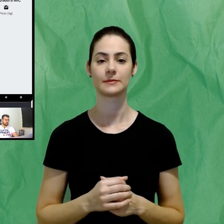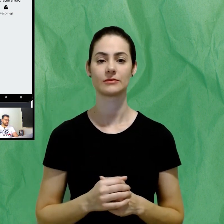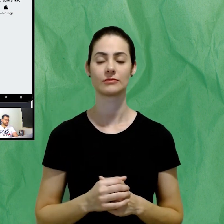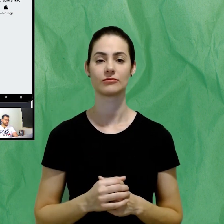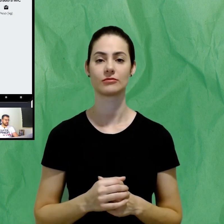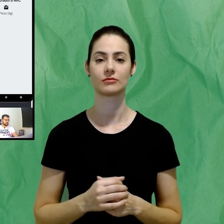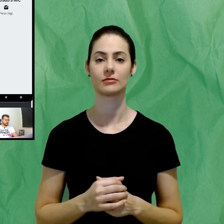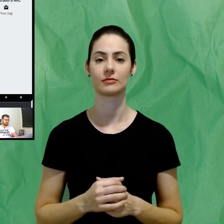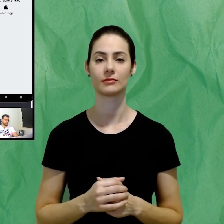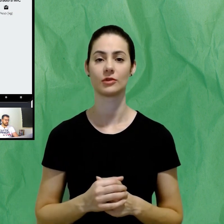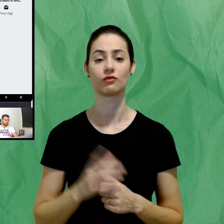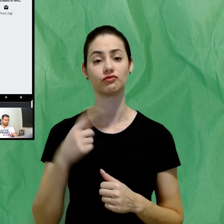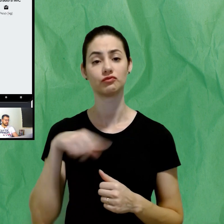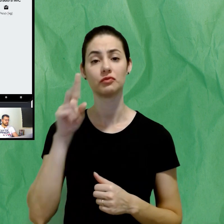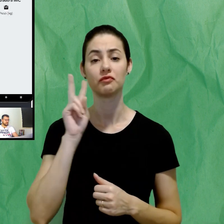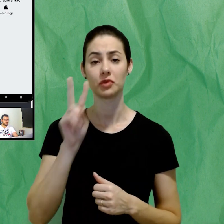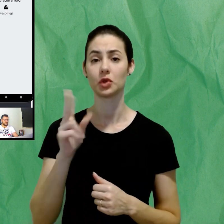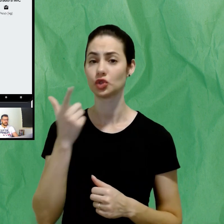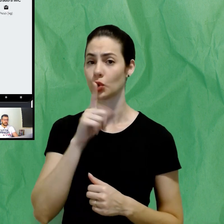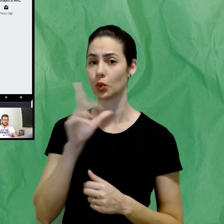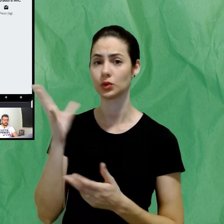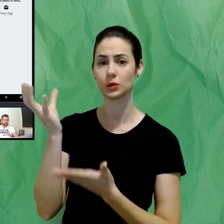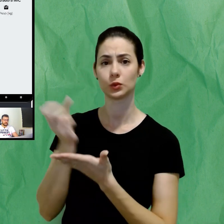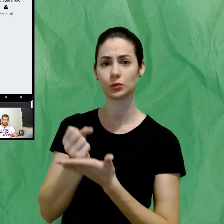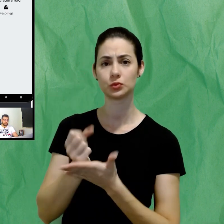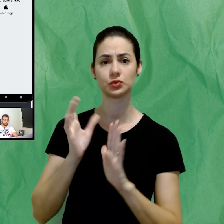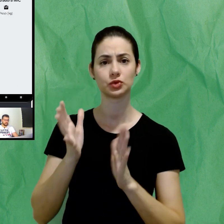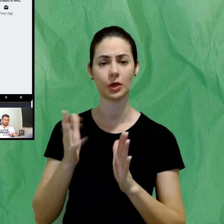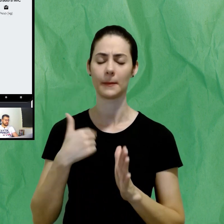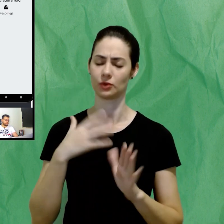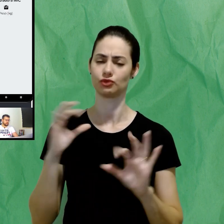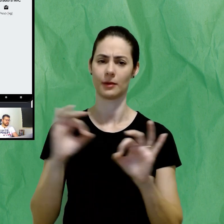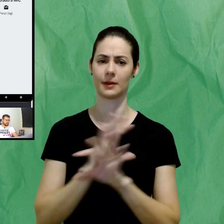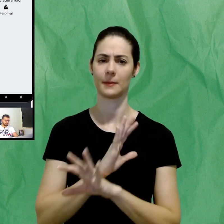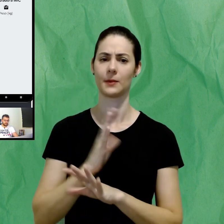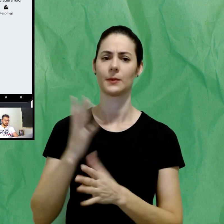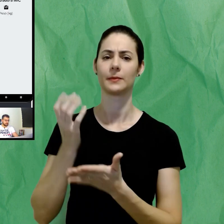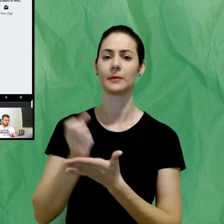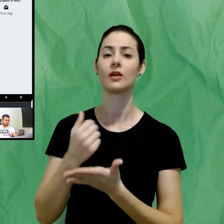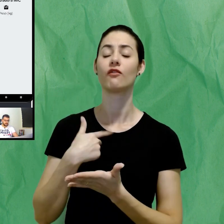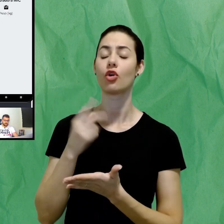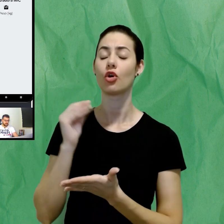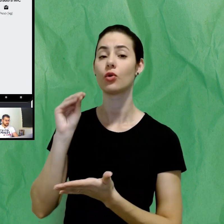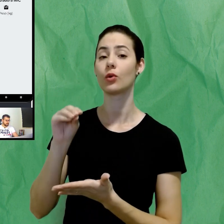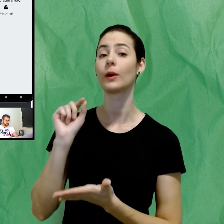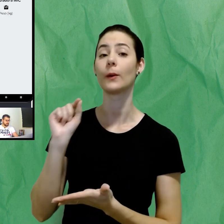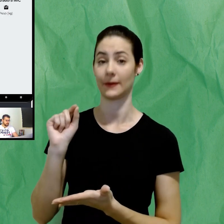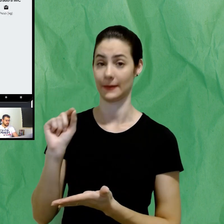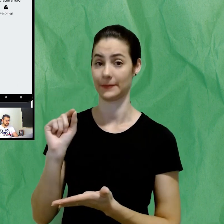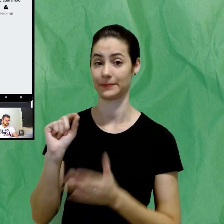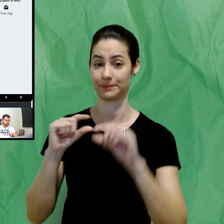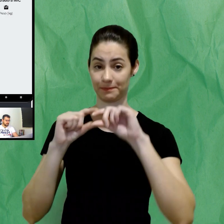mim, confiram se o de vocês está importando. E o meu text input, eu vou falar o seguinte com ele.